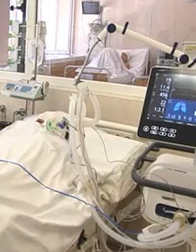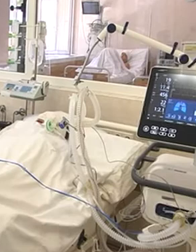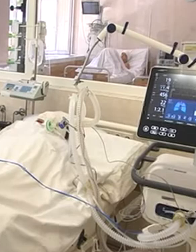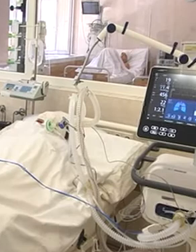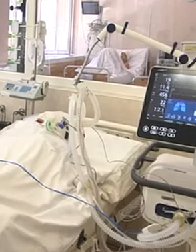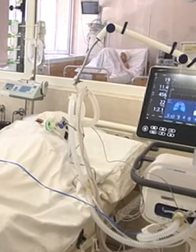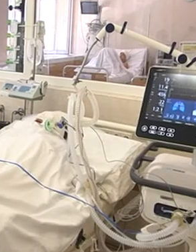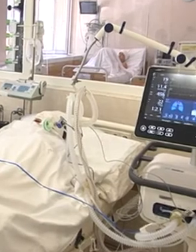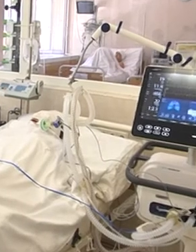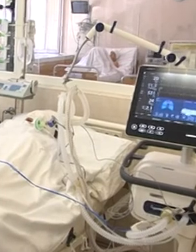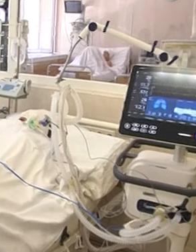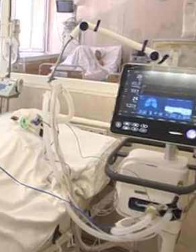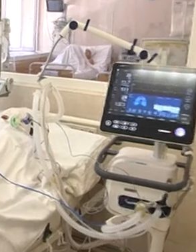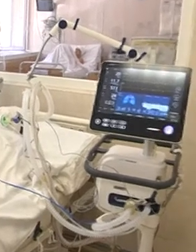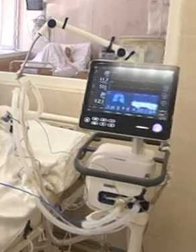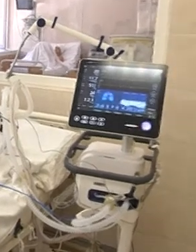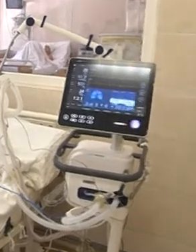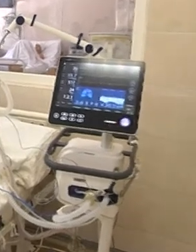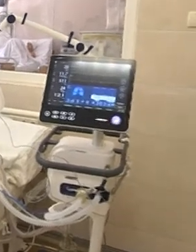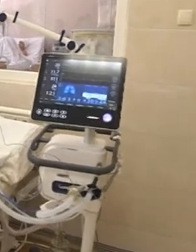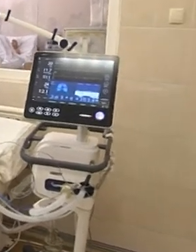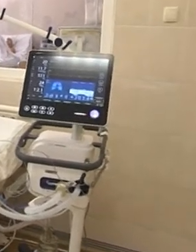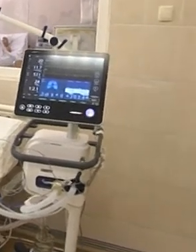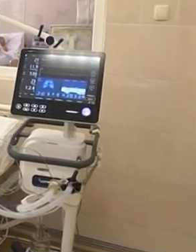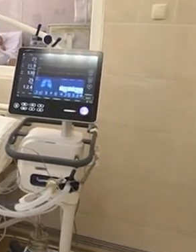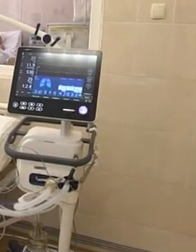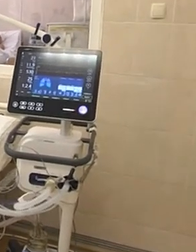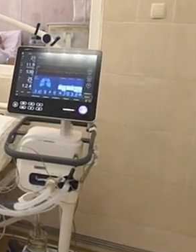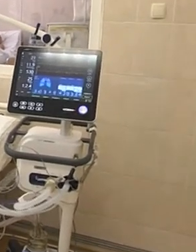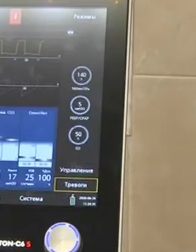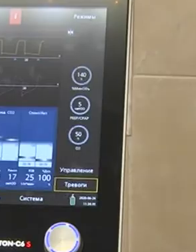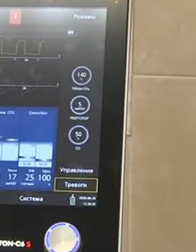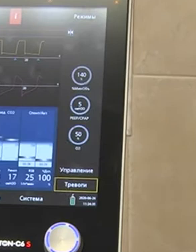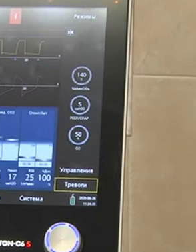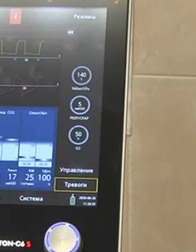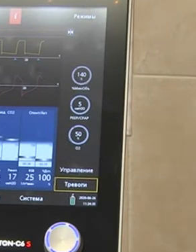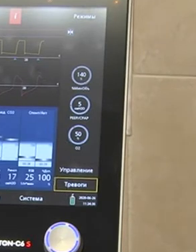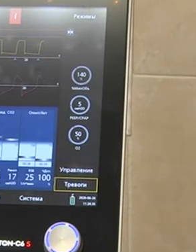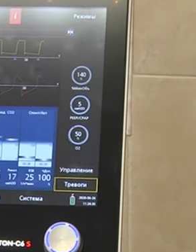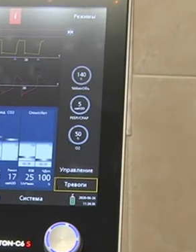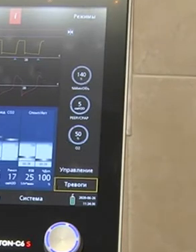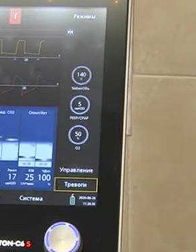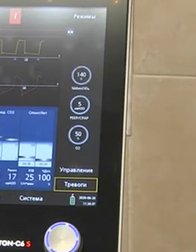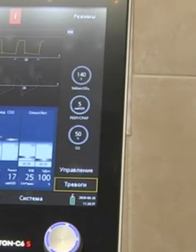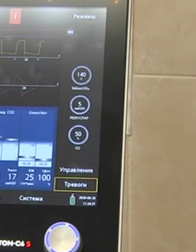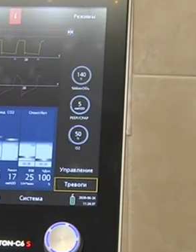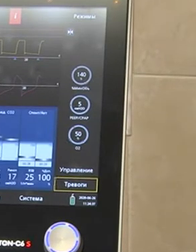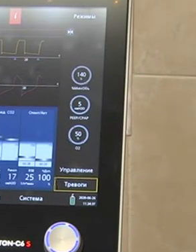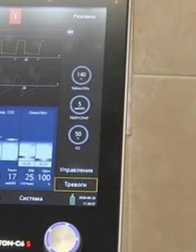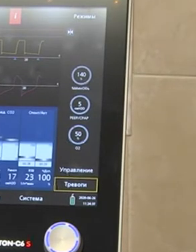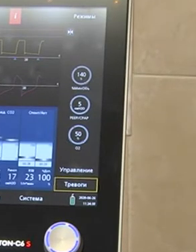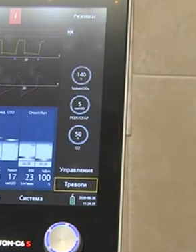коронавірусу. Разом із тим, за його словами, у 12 регіонах, які перебувають у червоному рівні епідемічної